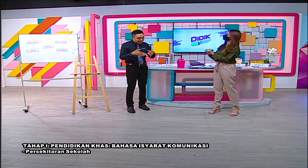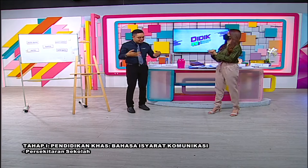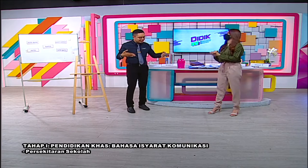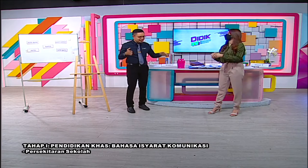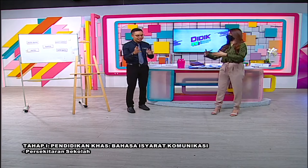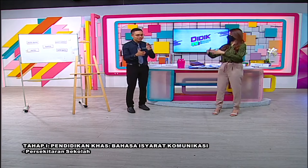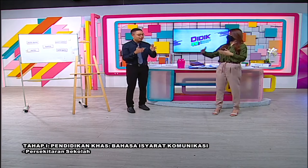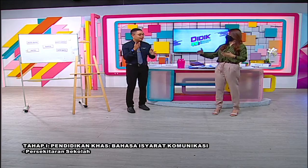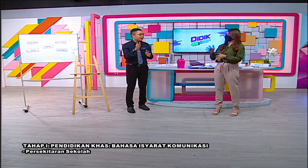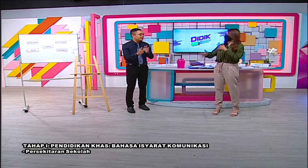Bahasa, isyarat,